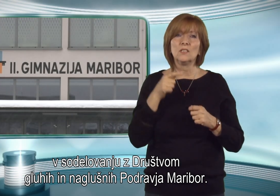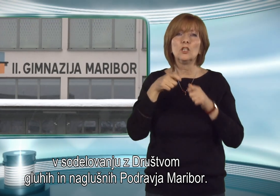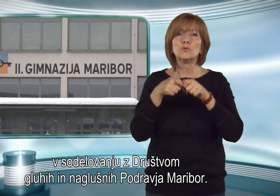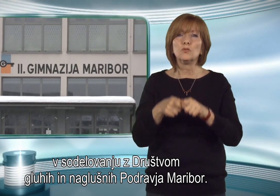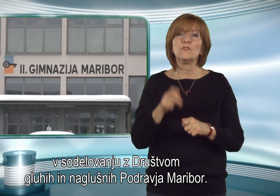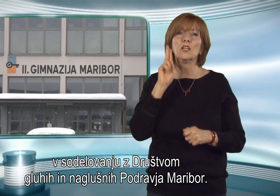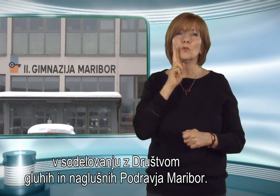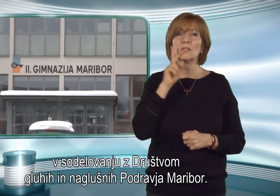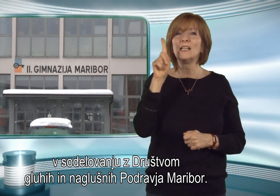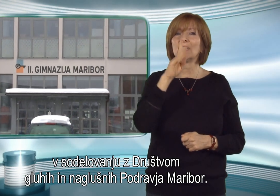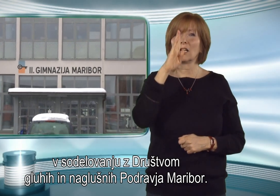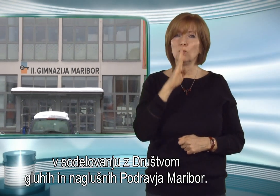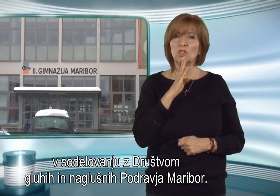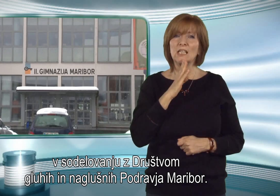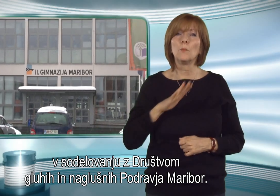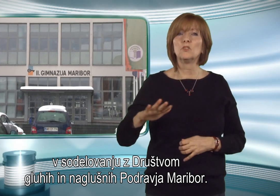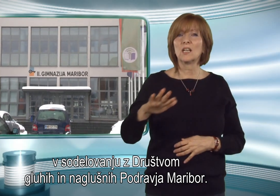in naglušnih Podravja Maribor.